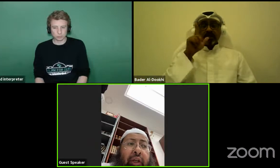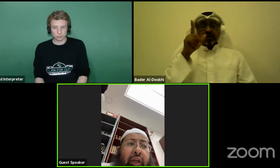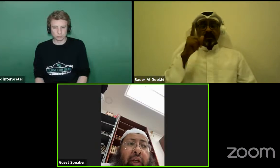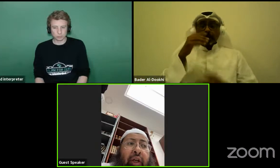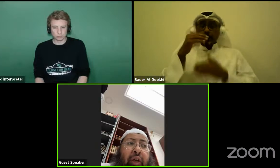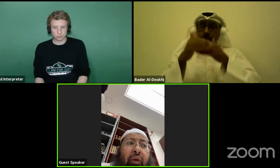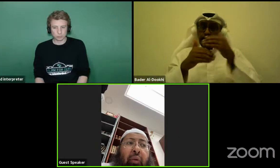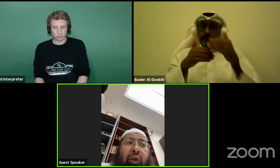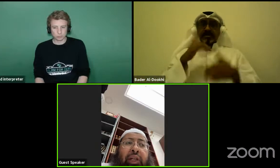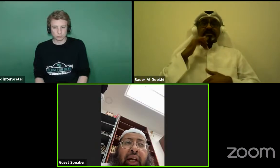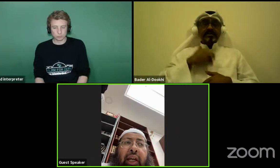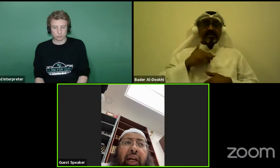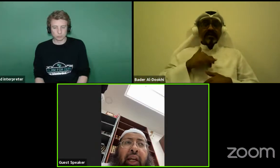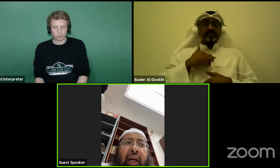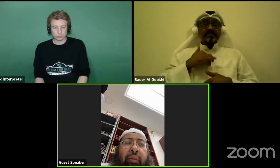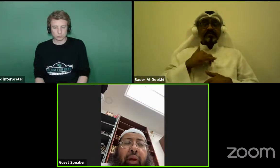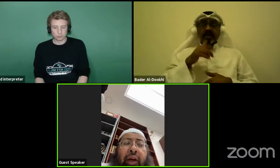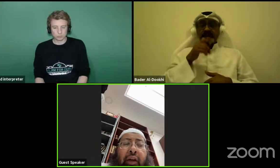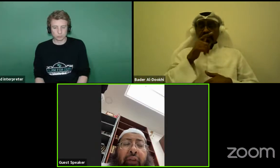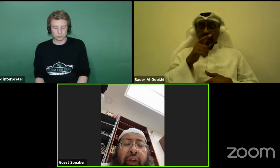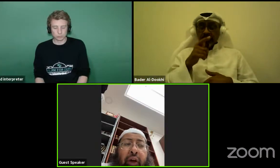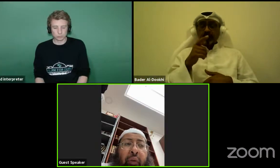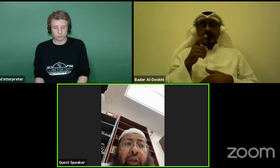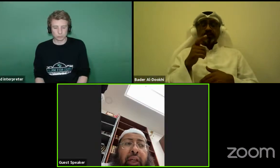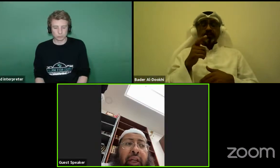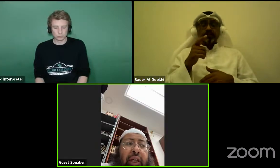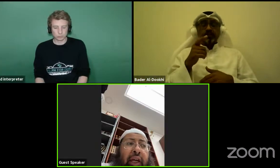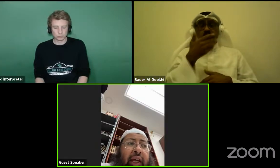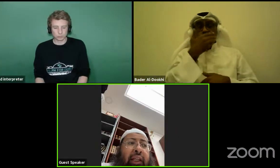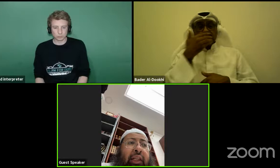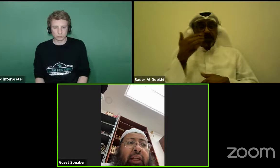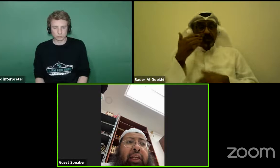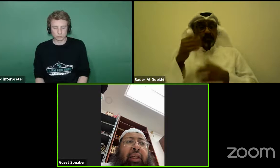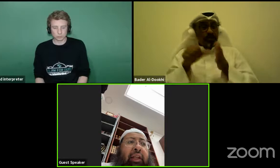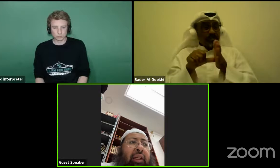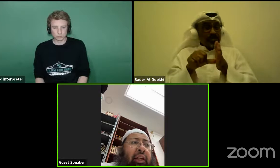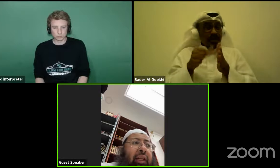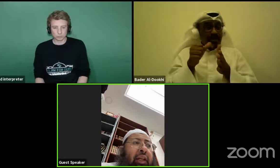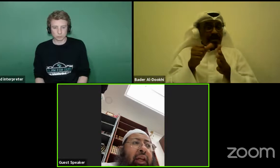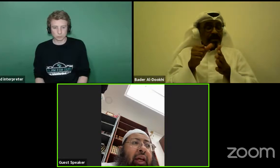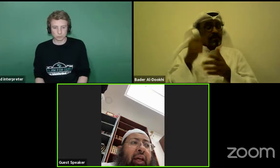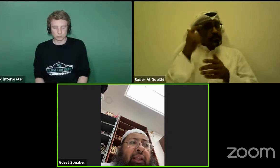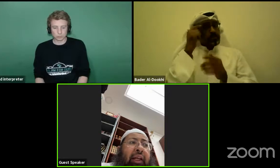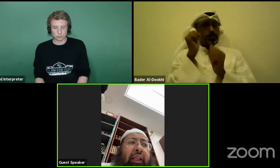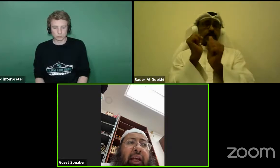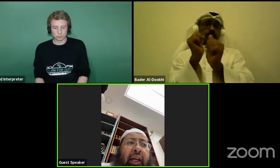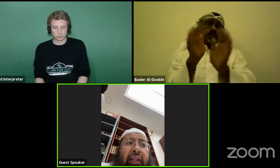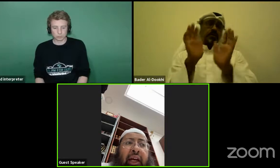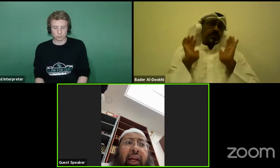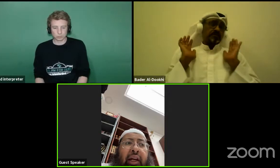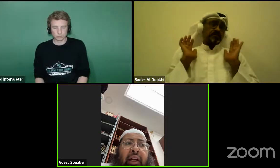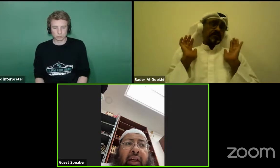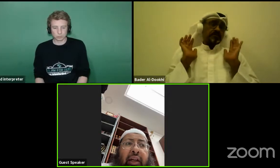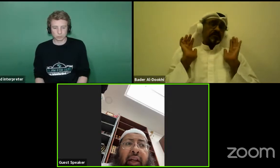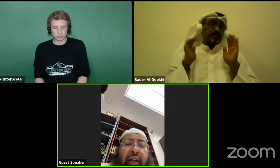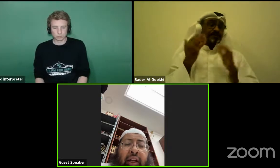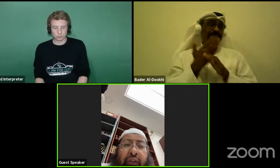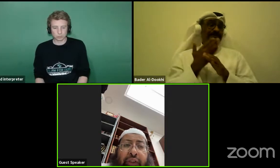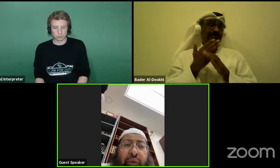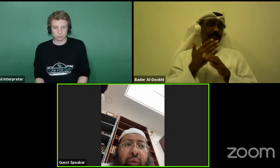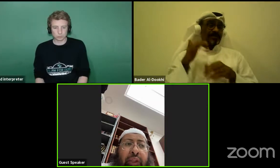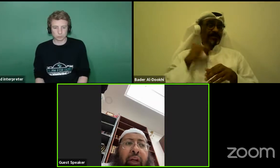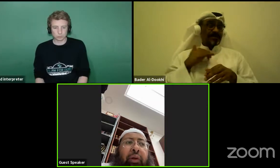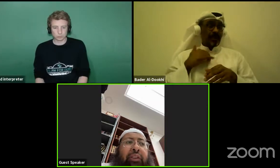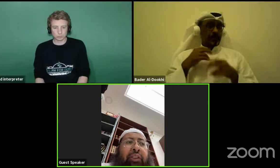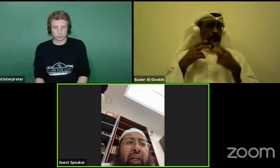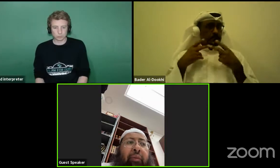النفوس وجعل الأمر في أوله على التخيير حتى تتهيأ